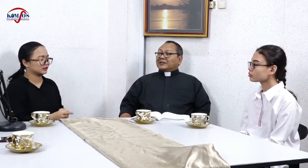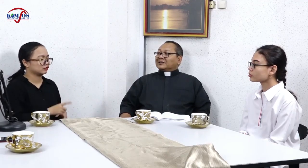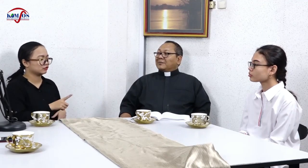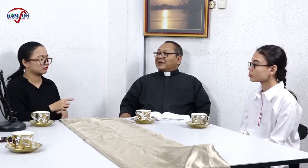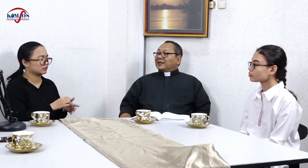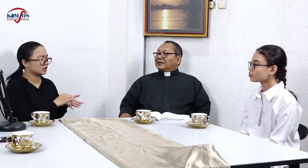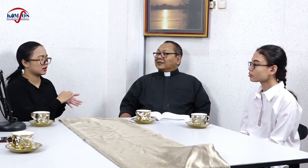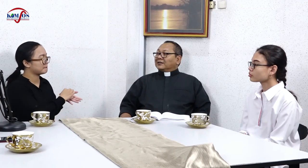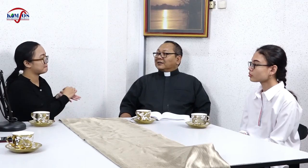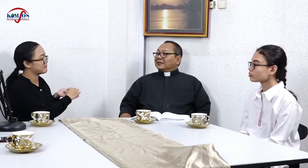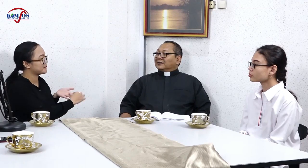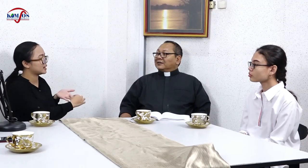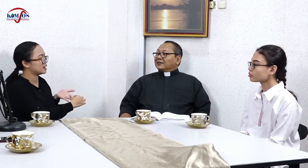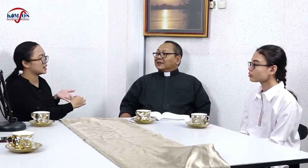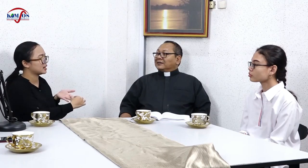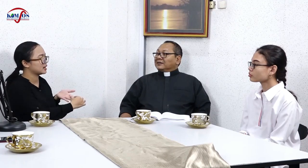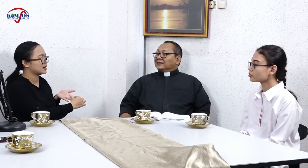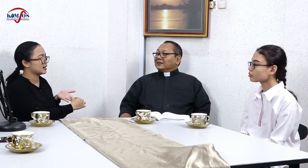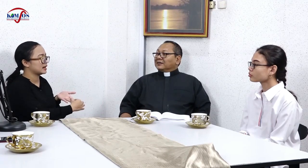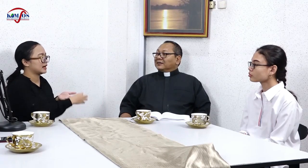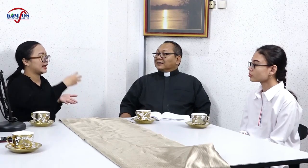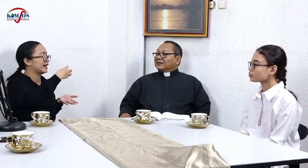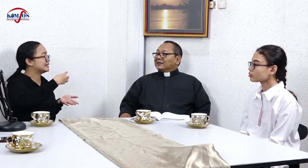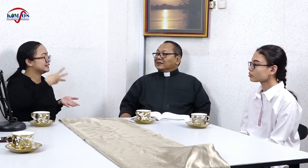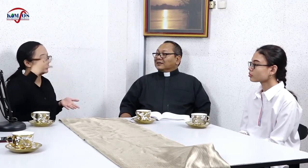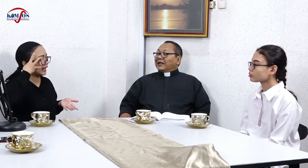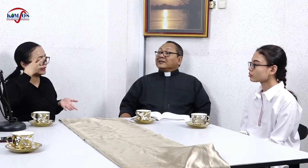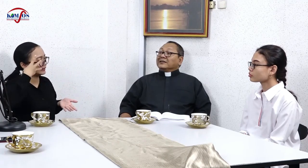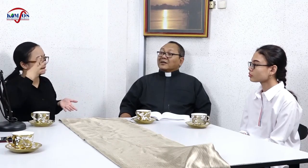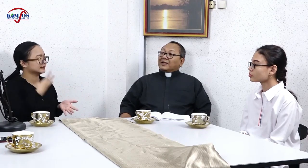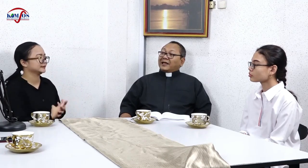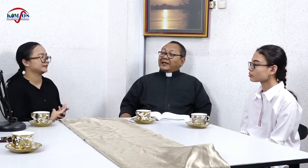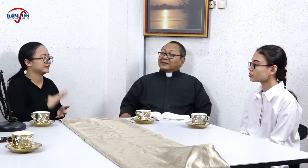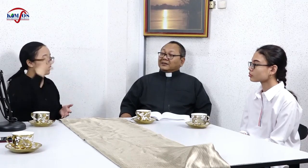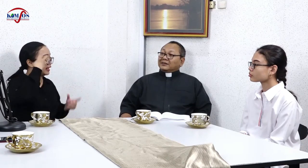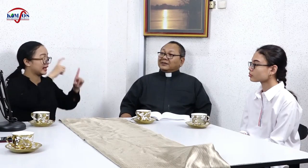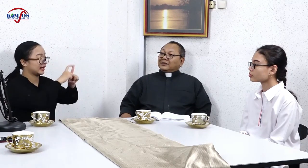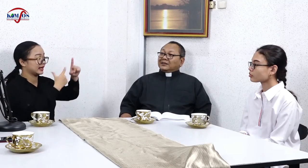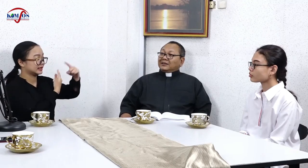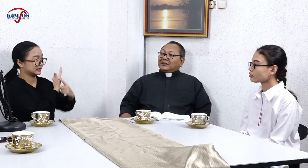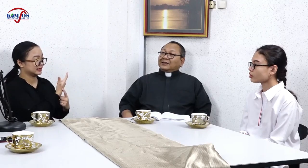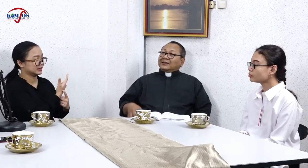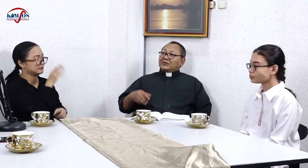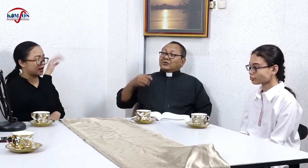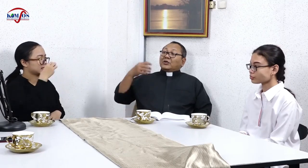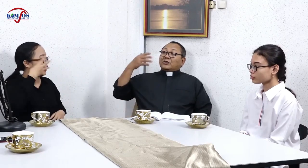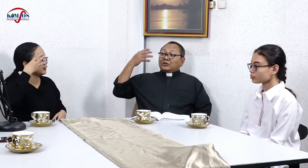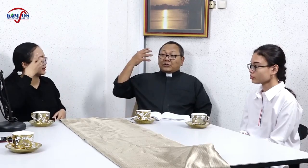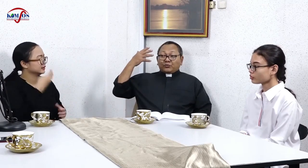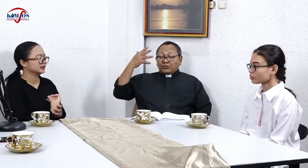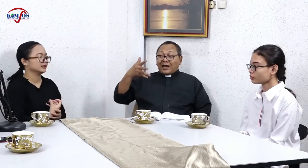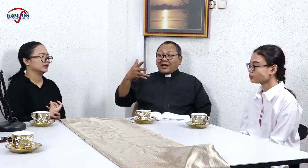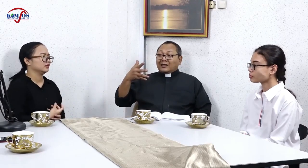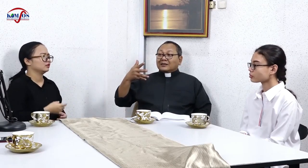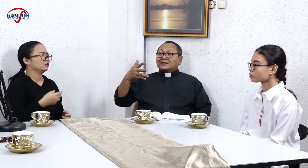namanya siapa yang Edi Edi namanya Edi itu